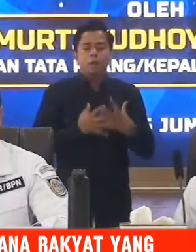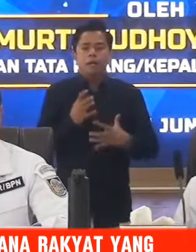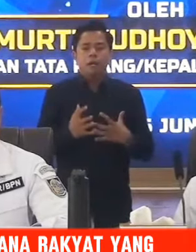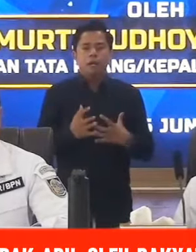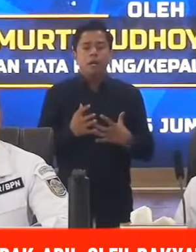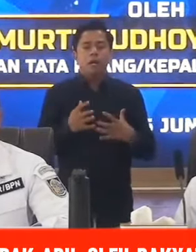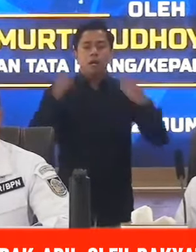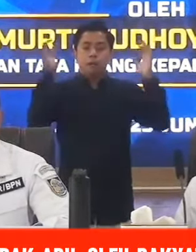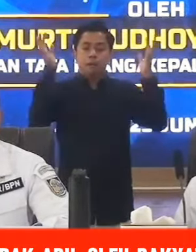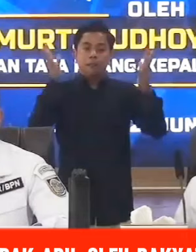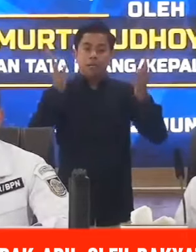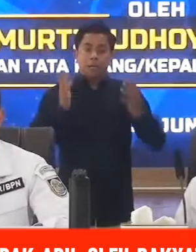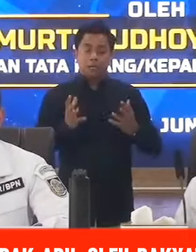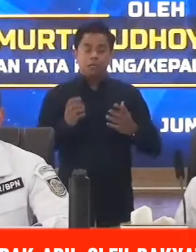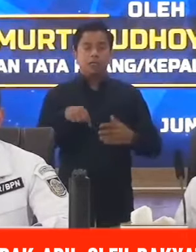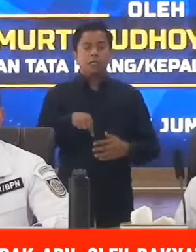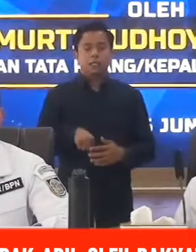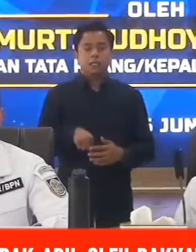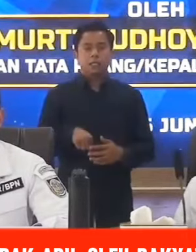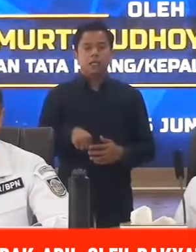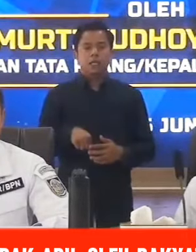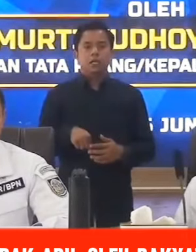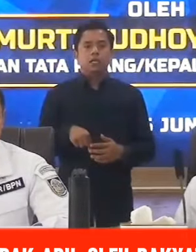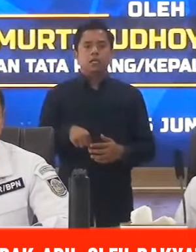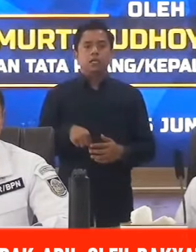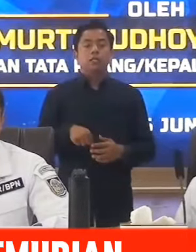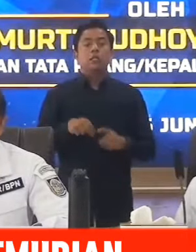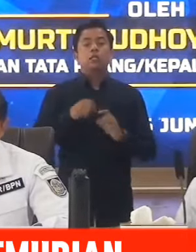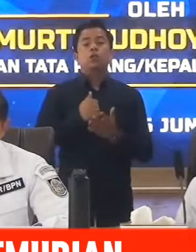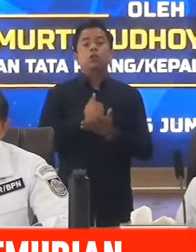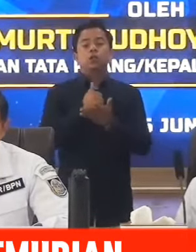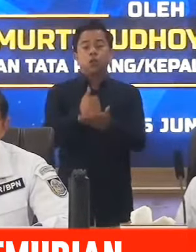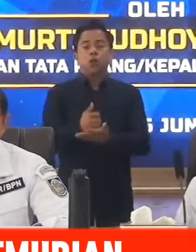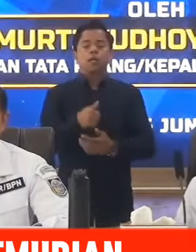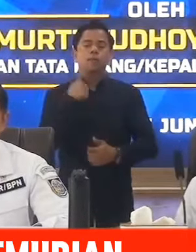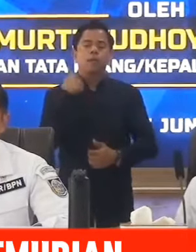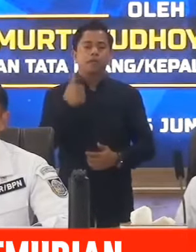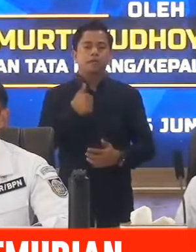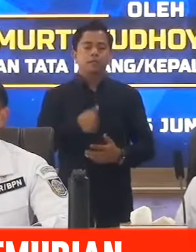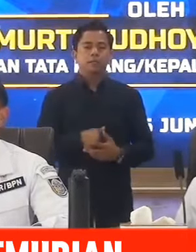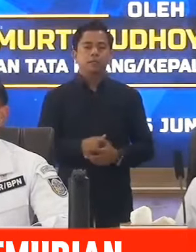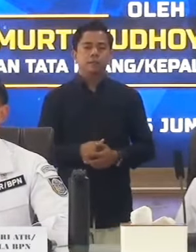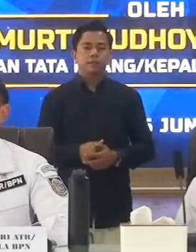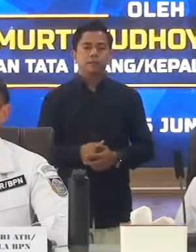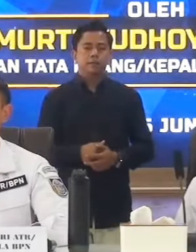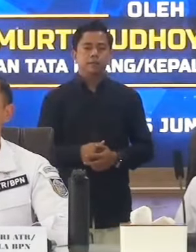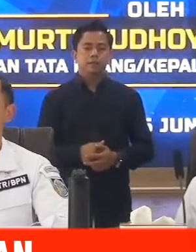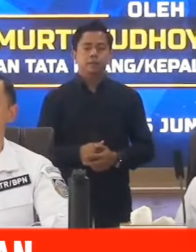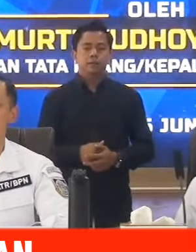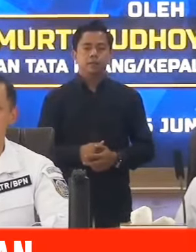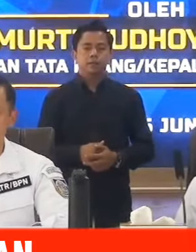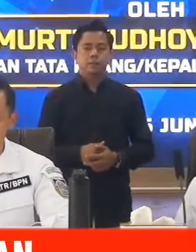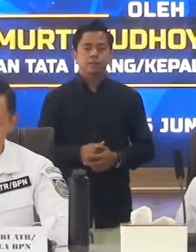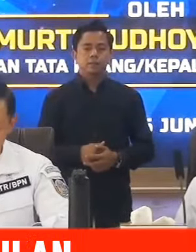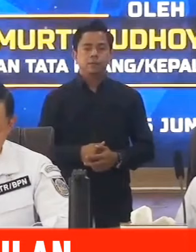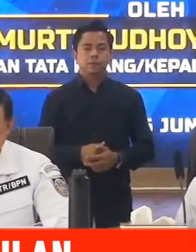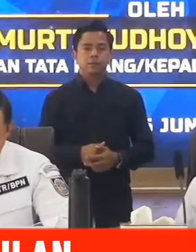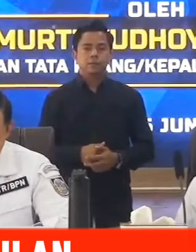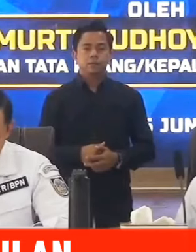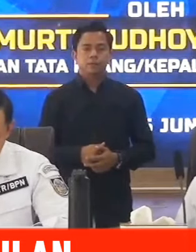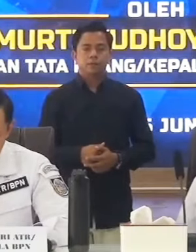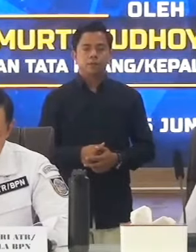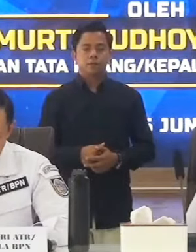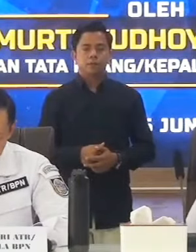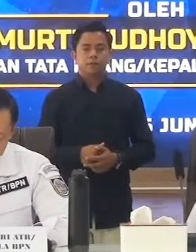rakyat yang menderita, yang menjerit karena diperlakukan tidak adil oleh mafia tanah ini bisa kemudian mendapatkan hak